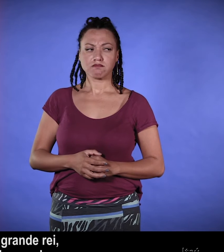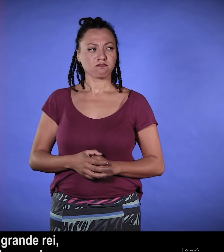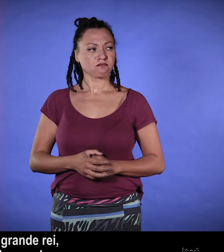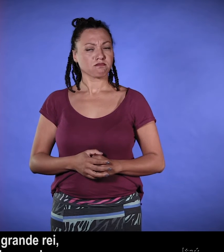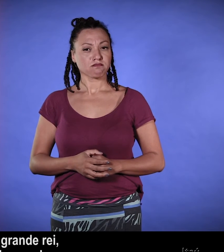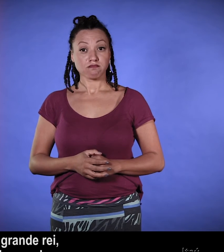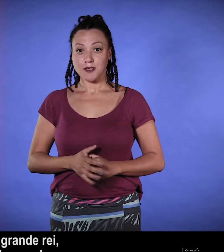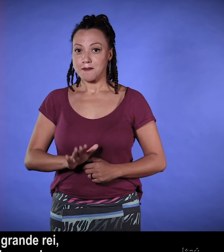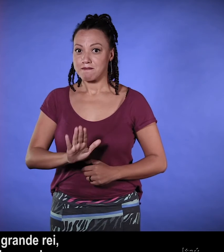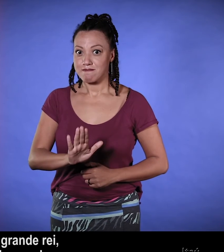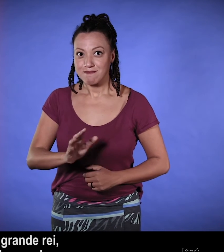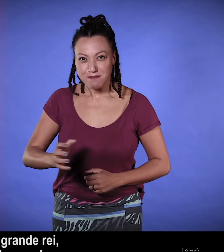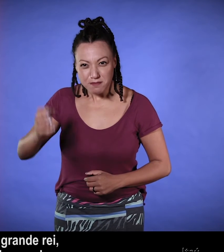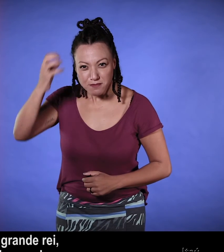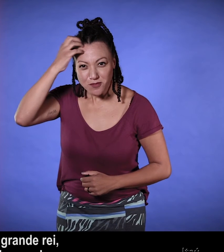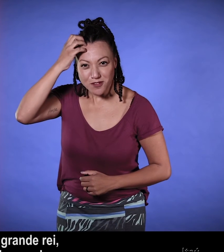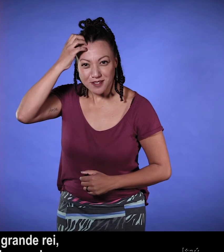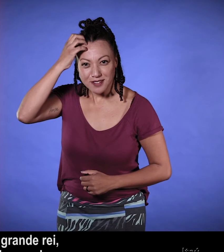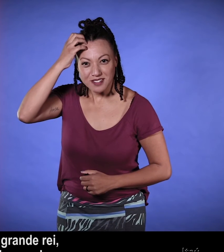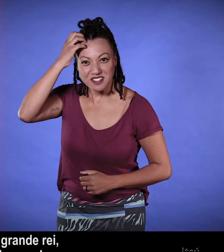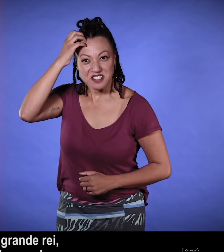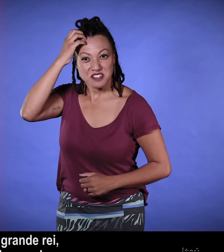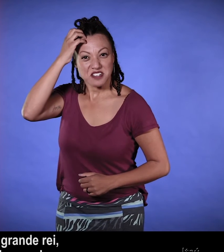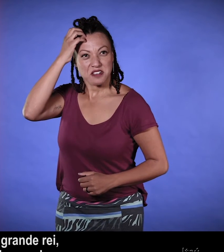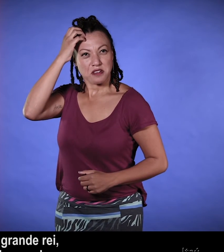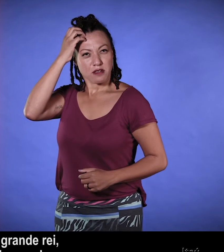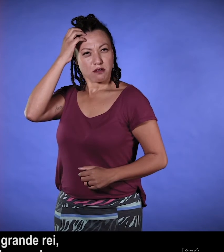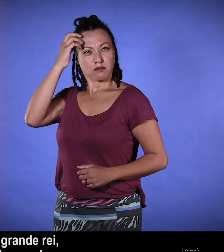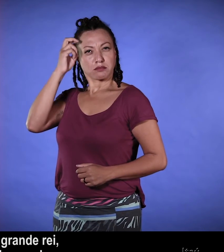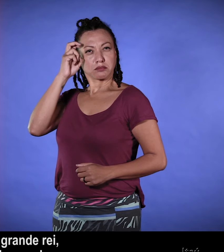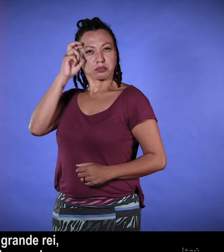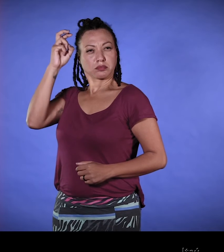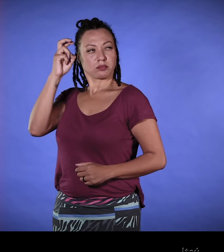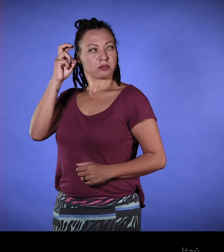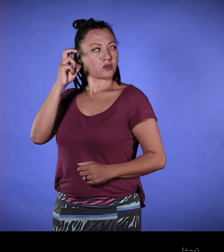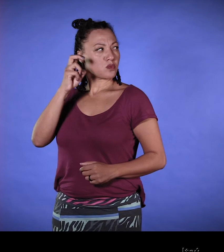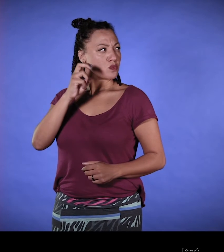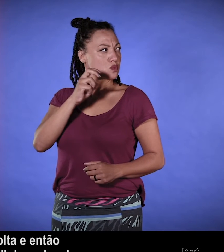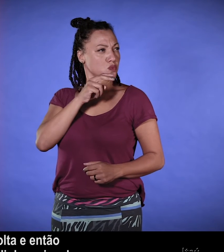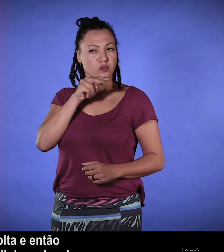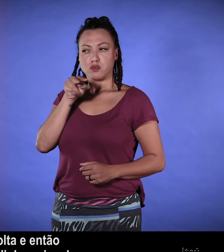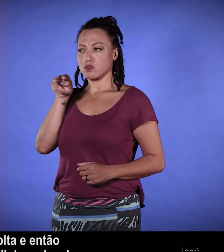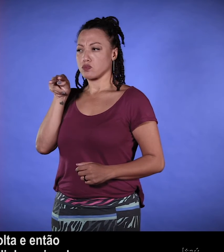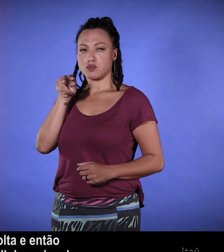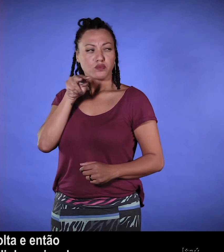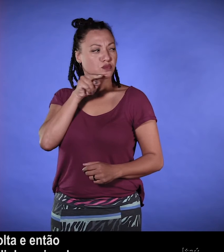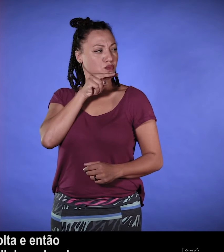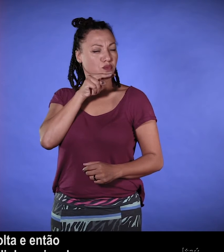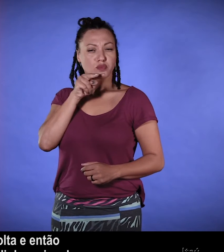Mas o rei, o grande rei, era muito observador e olhou em